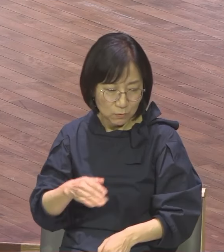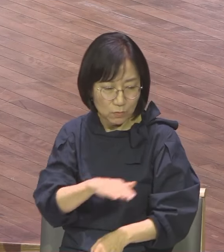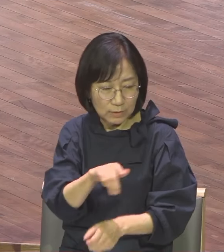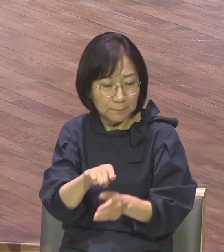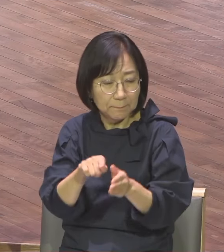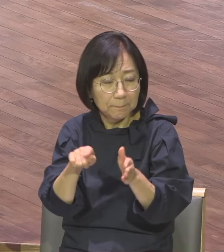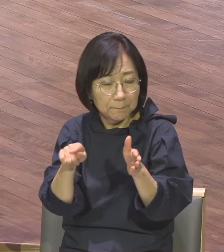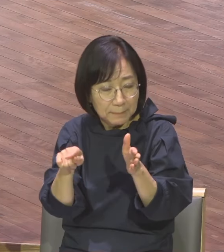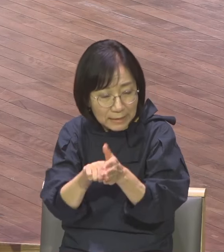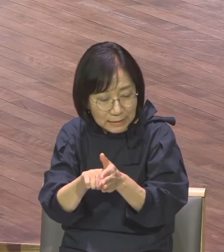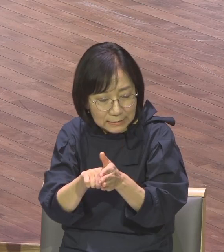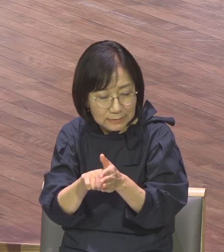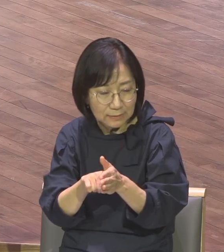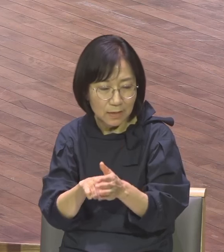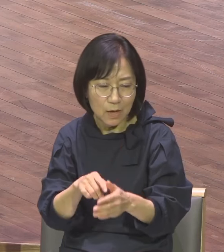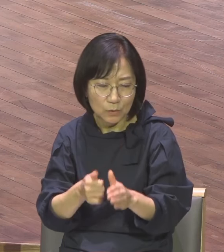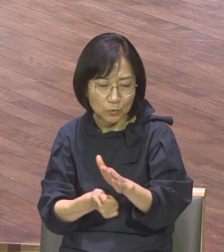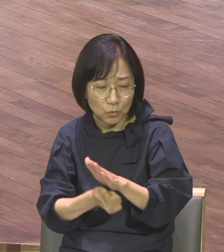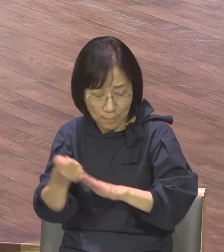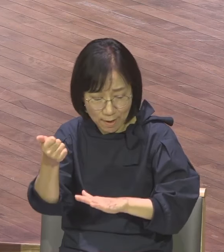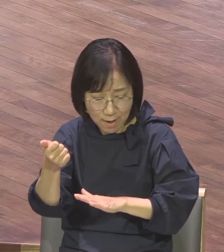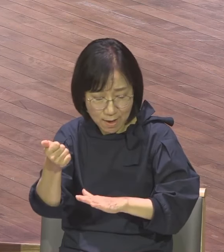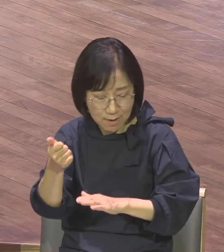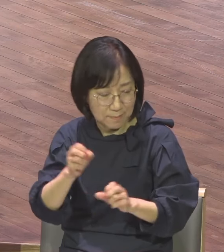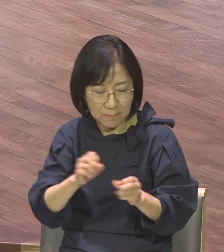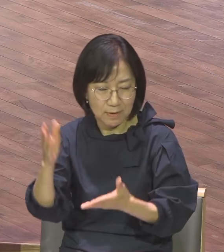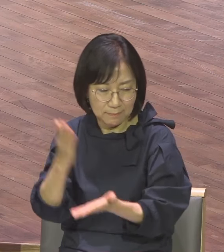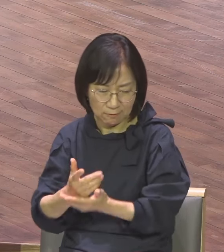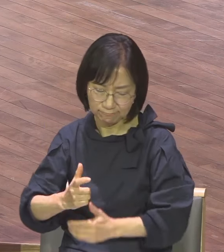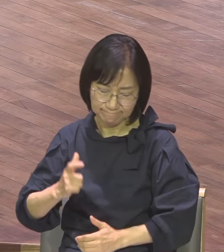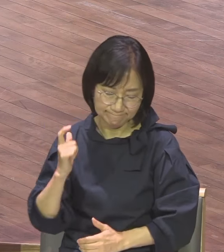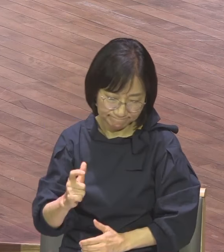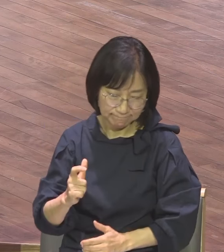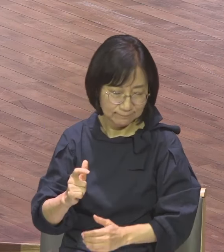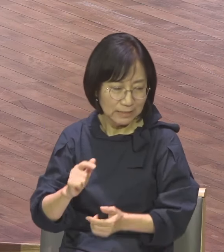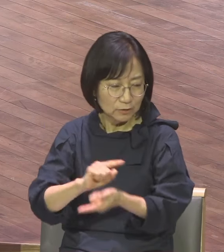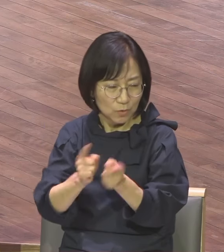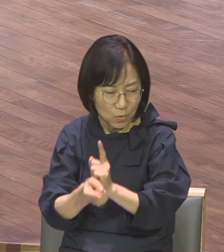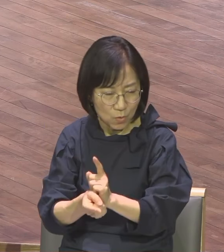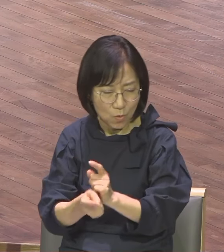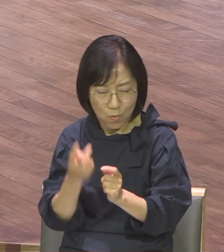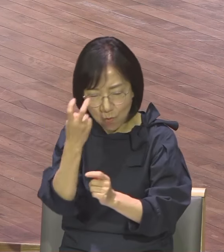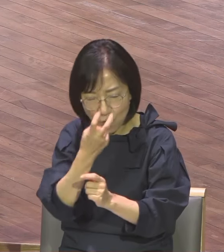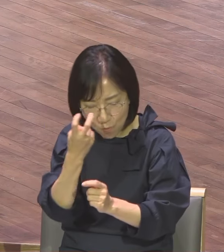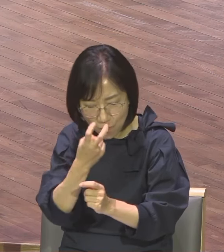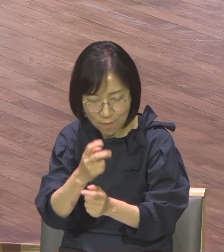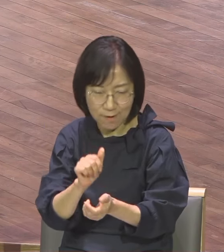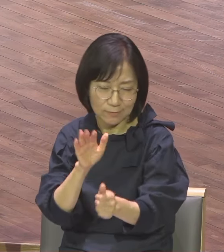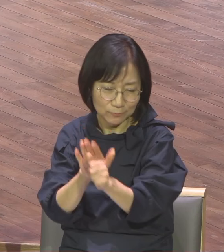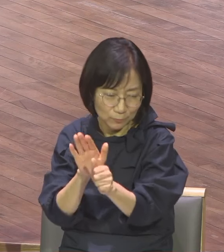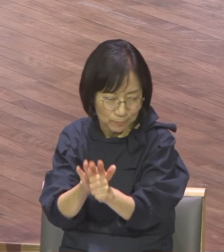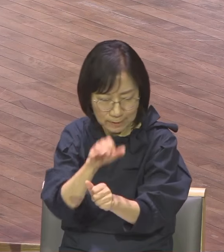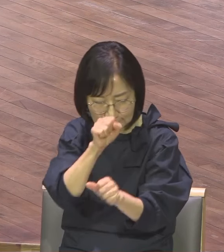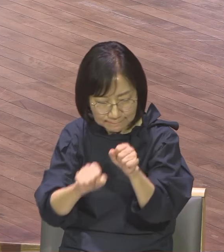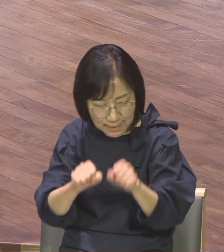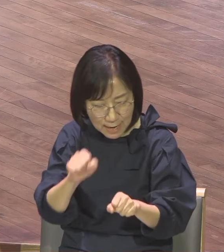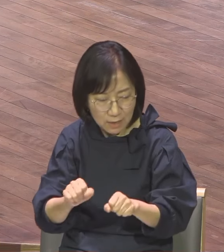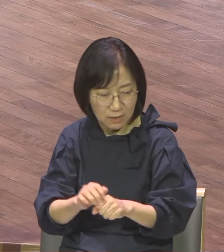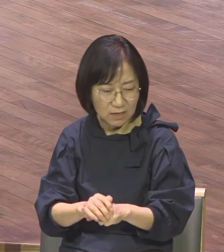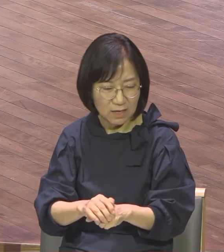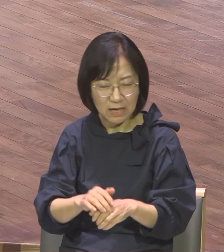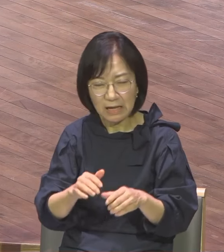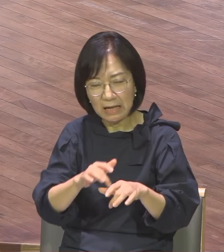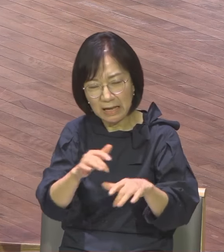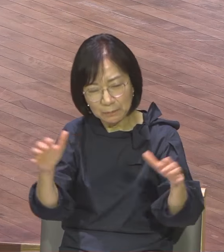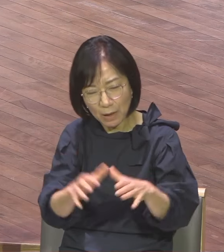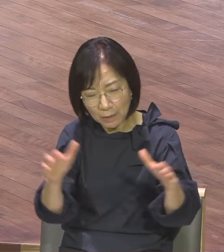소망을 움직이지 말며 굳게 잡고 서로 돌아보아 사랑과 선행을 격려하며 모이기를 피하는 어떤 사람의 습관과 같이 하지